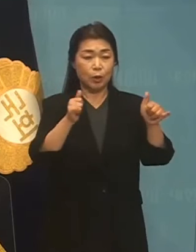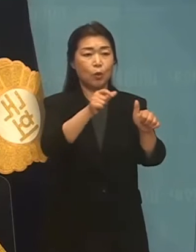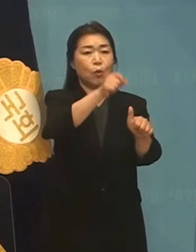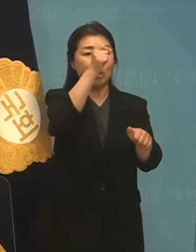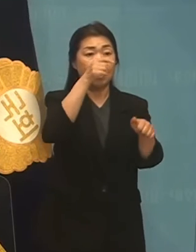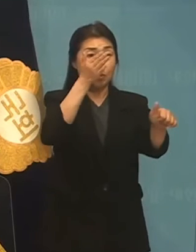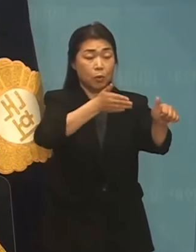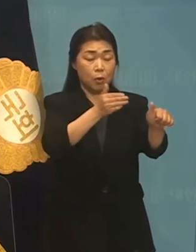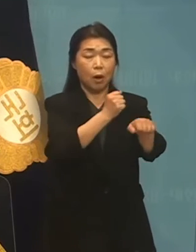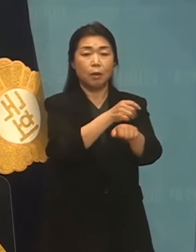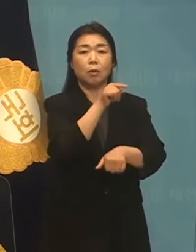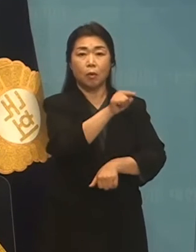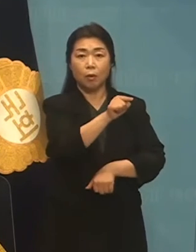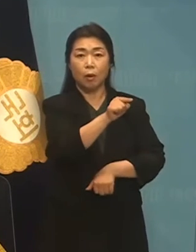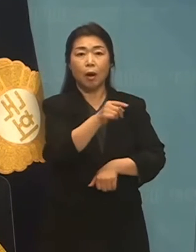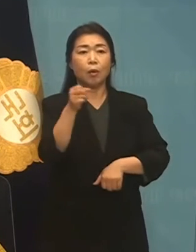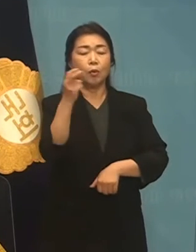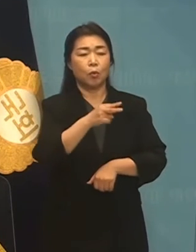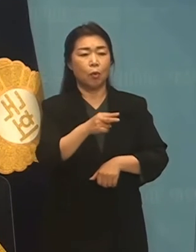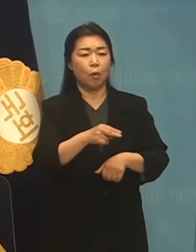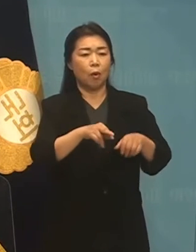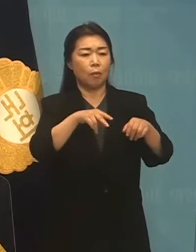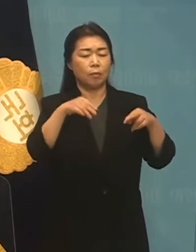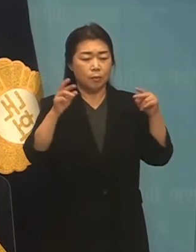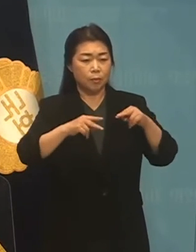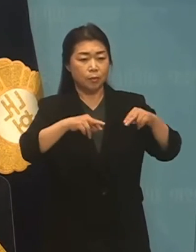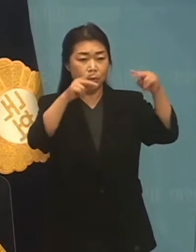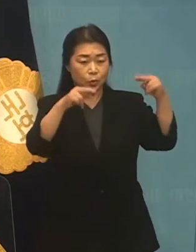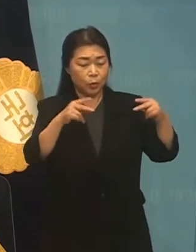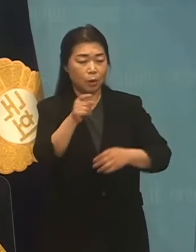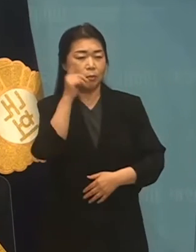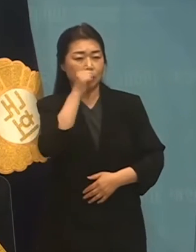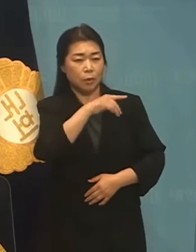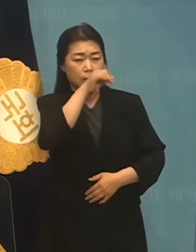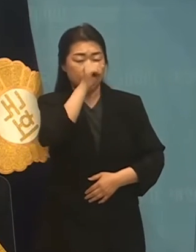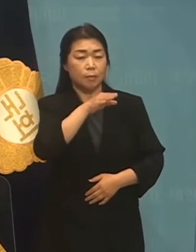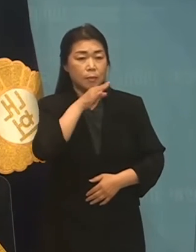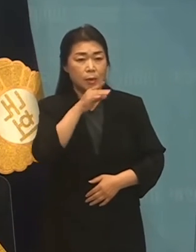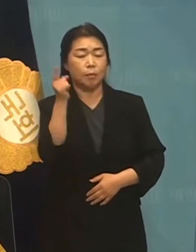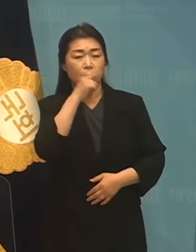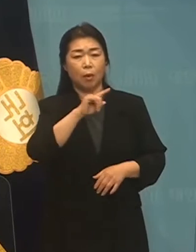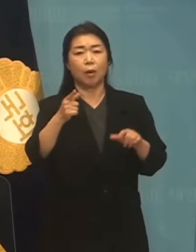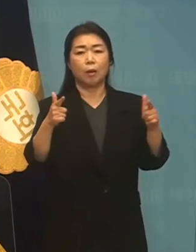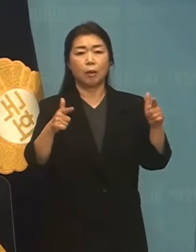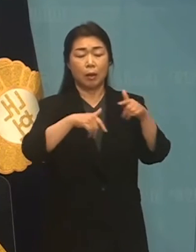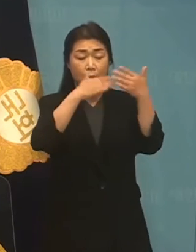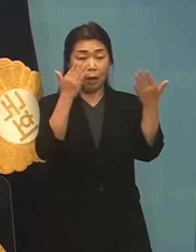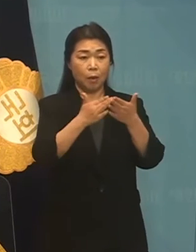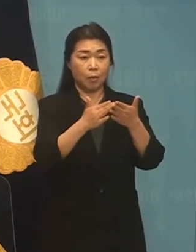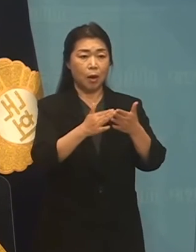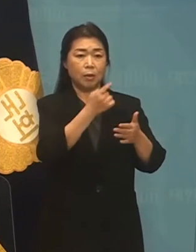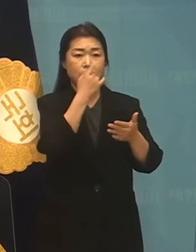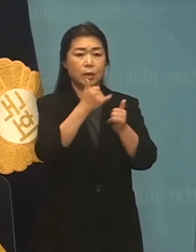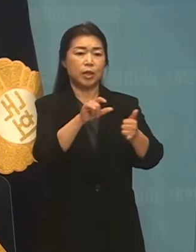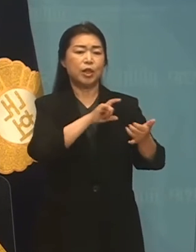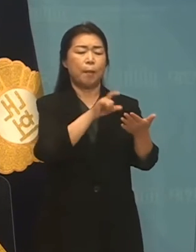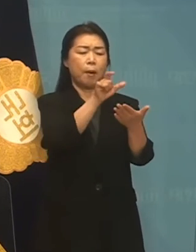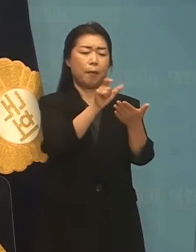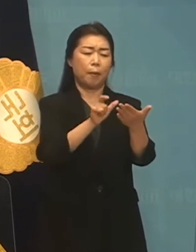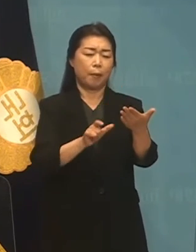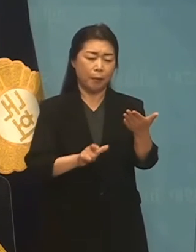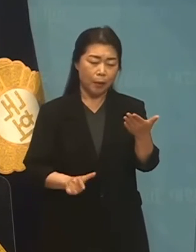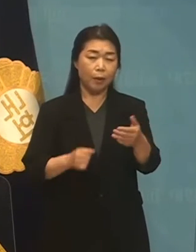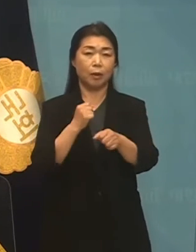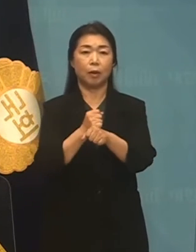요청하는가 하면 시시비비를 가리지 않고 수십 명의 명단을 한꺼번에 증인 명단에 올려놓는